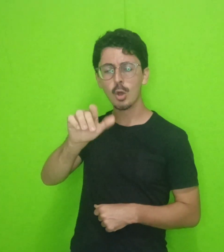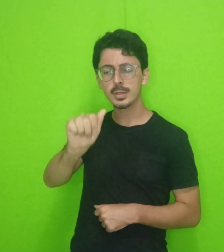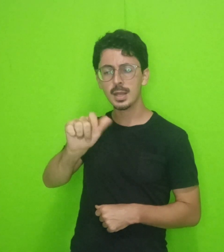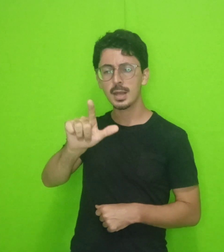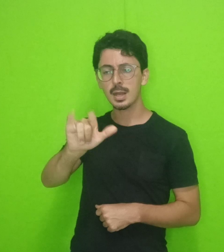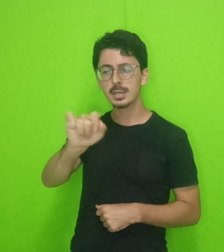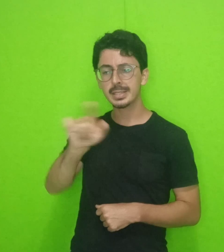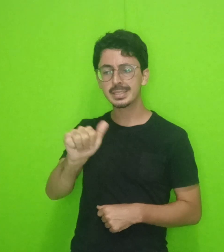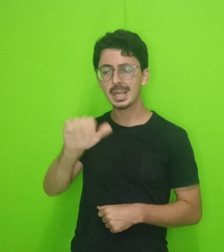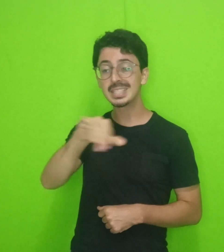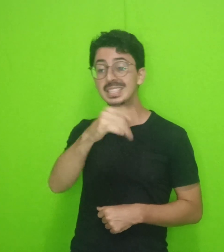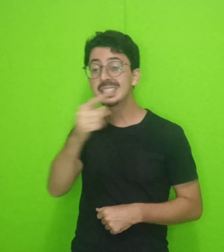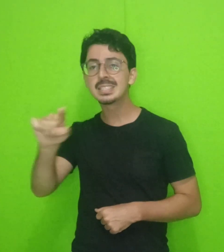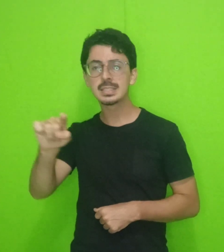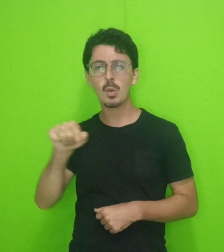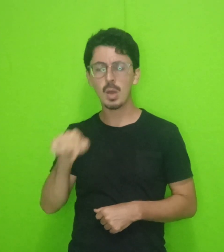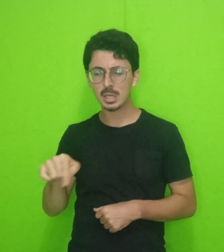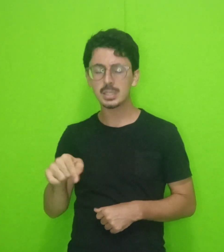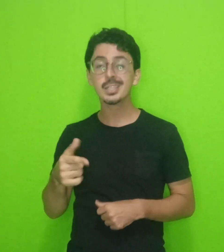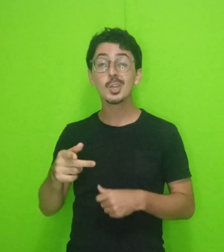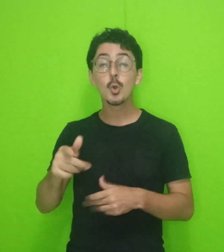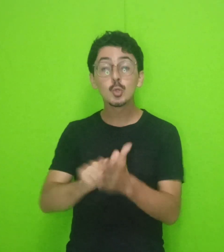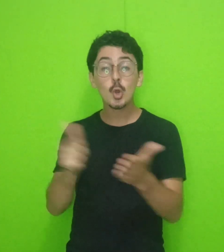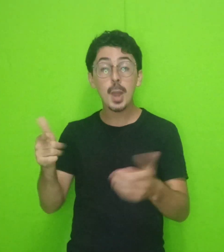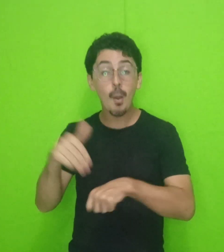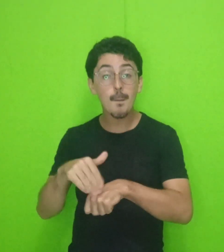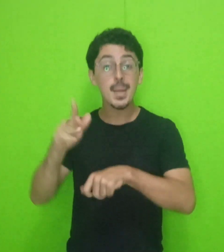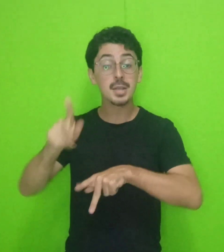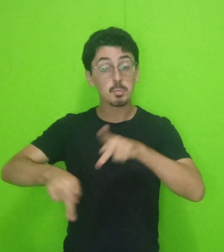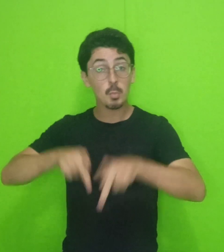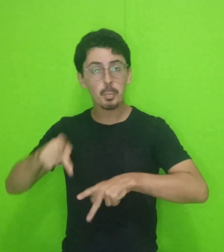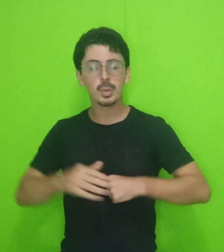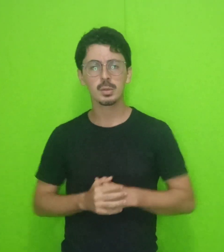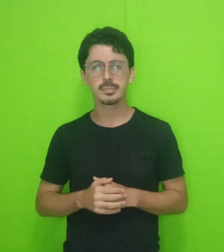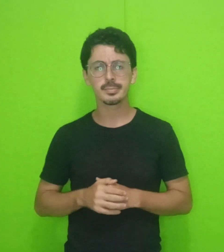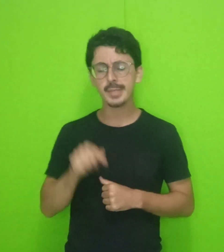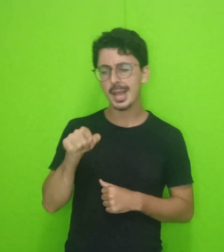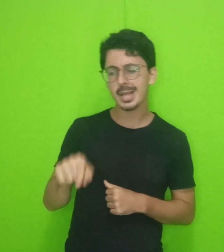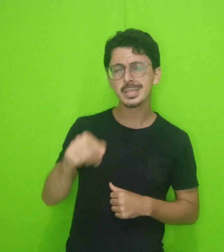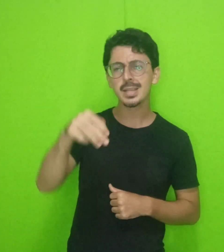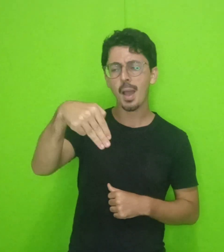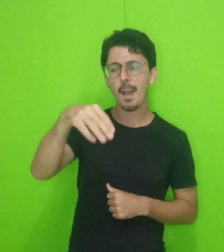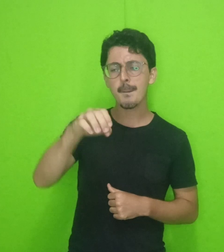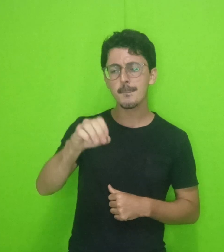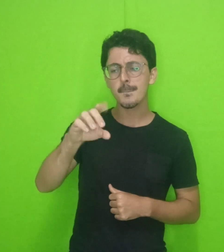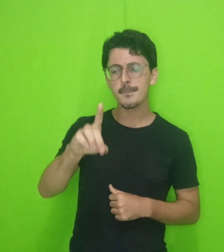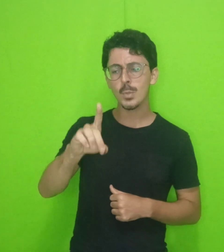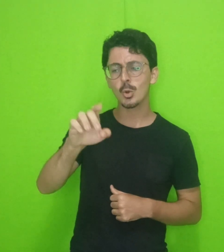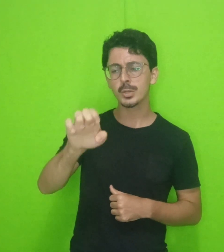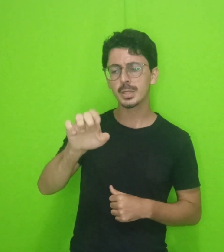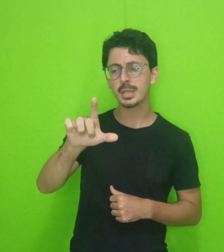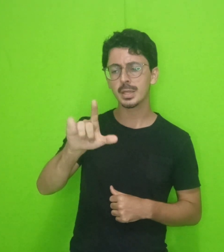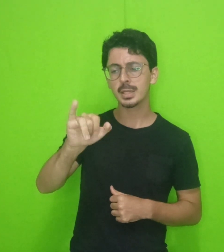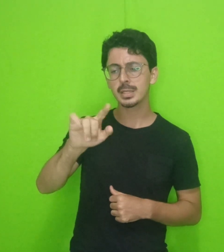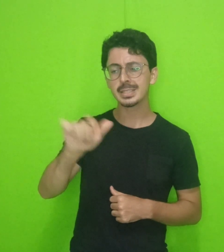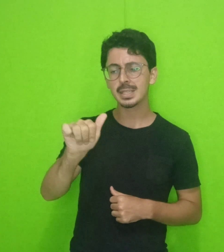dos jornais populares. Essa modalização foi entendida como uma